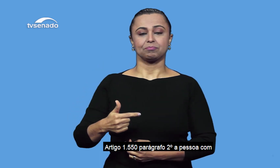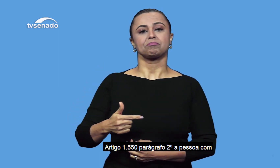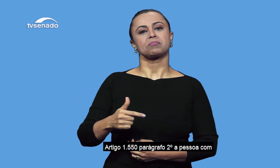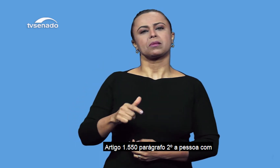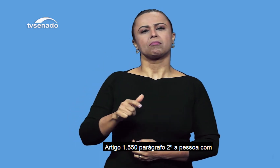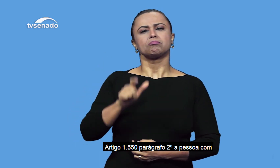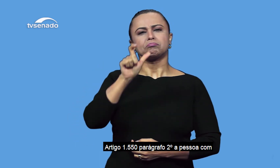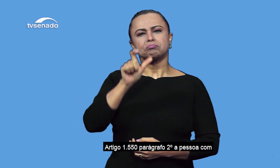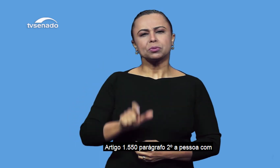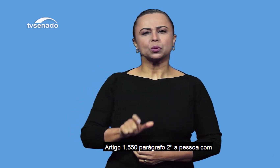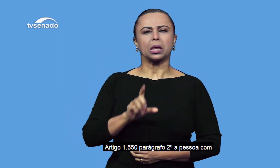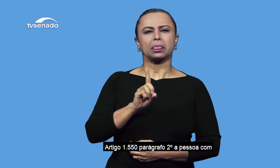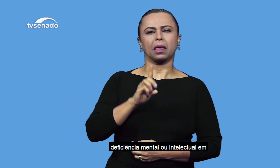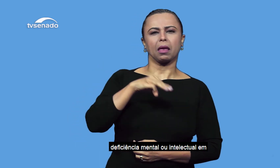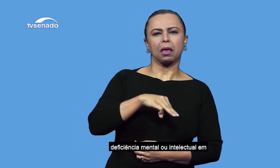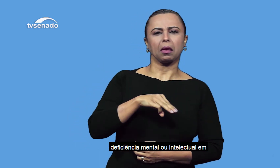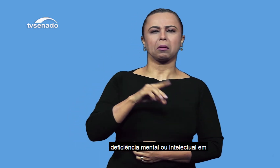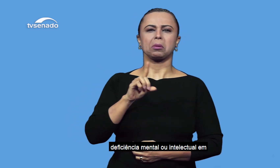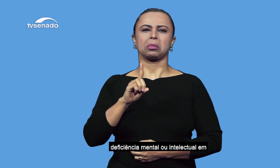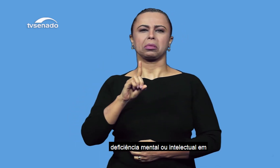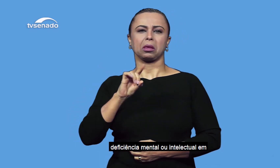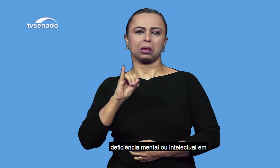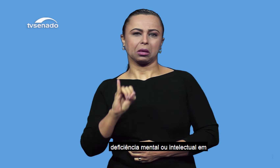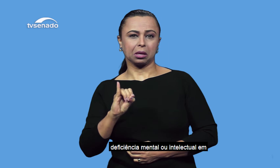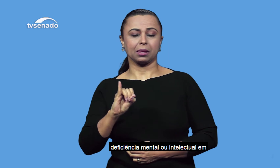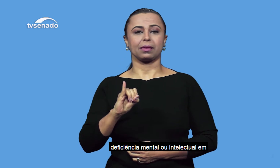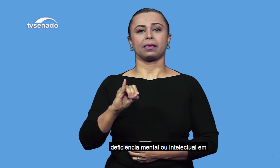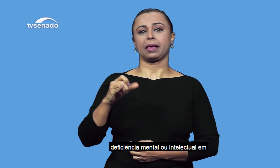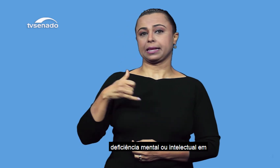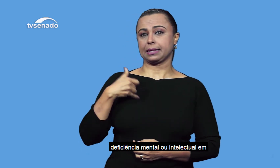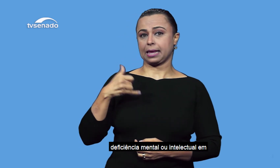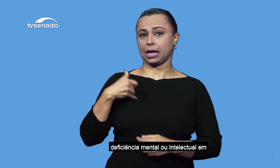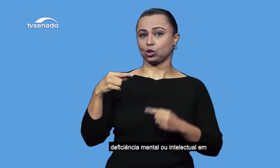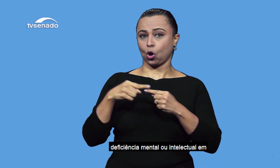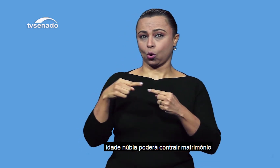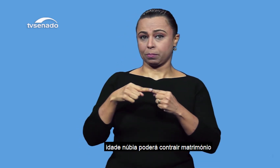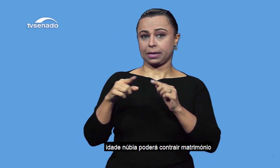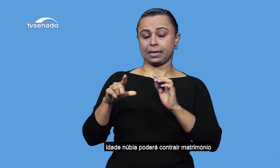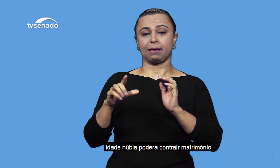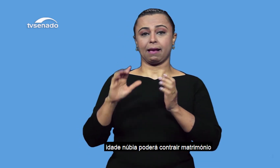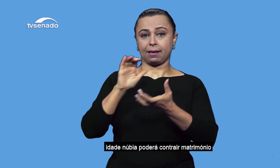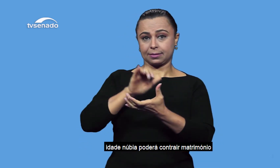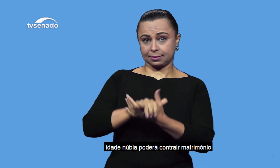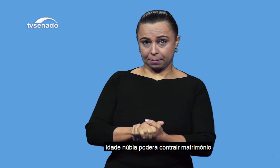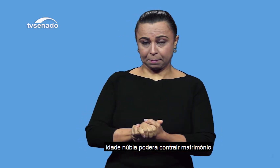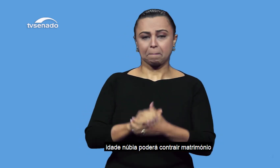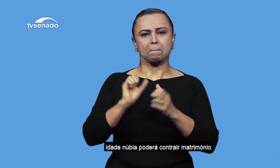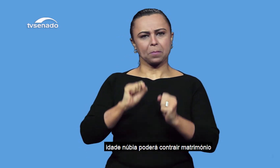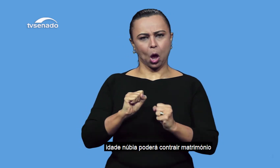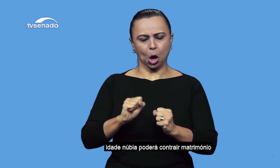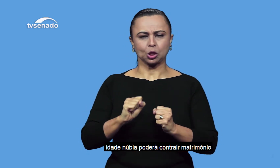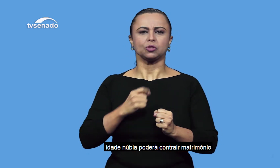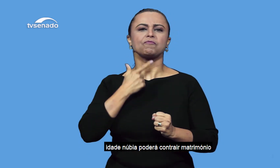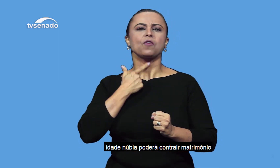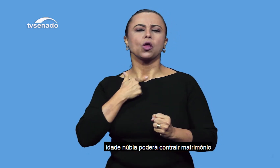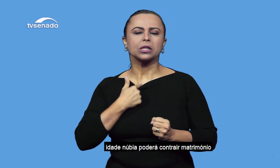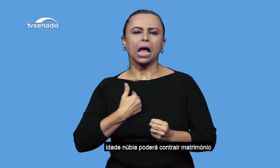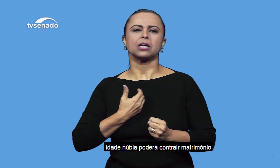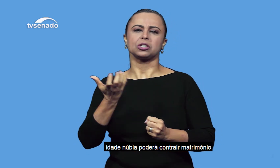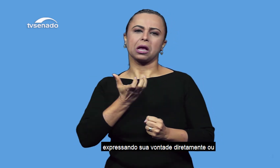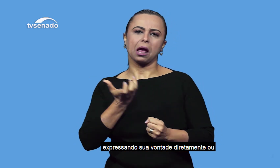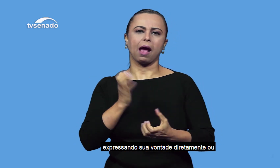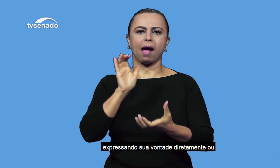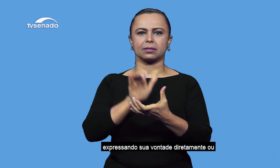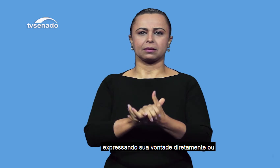a pessoa com deficiência mental ou intelectual em idade núbia poderá contrair matrimónio